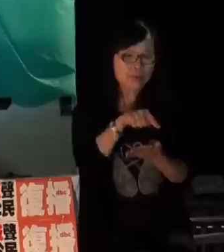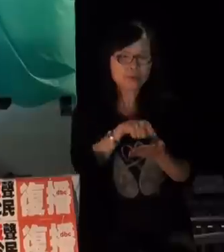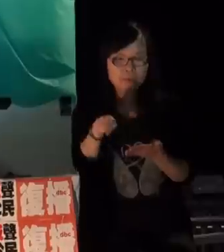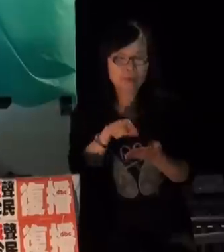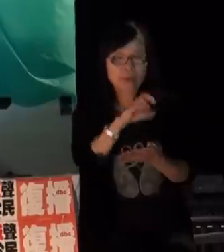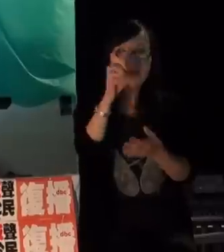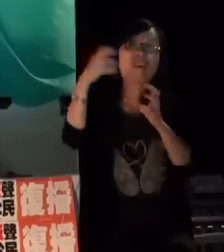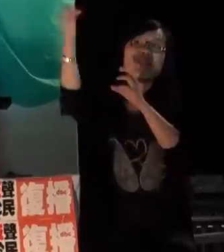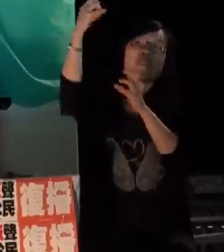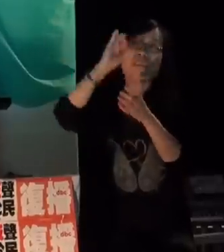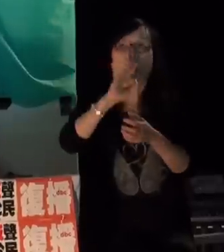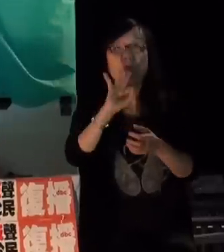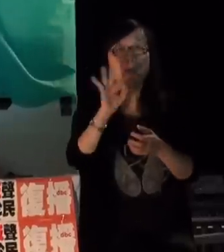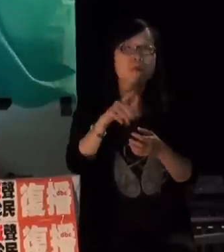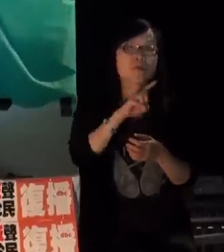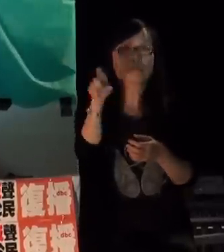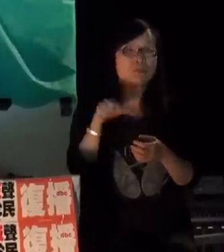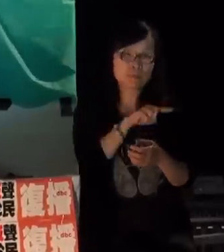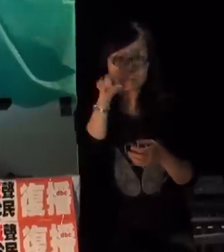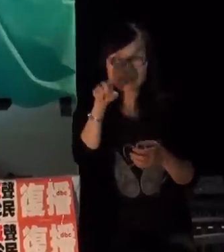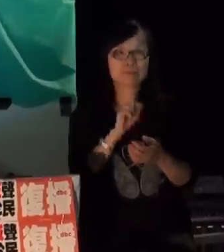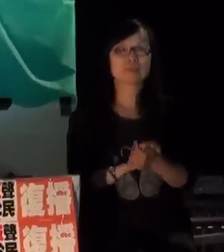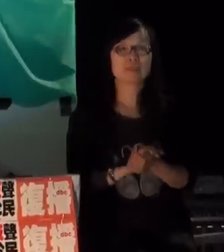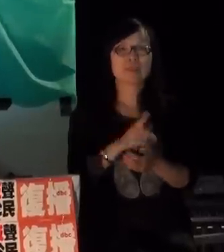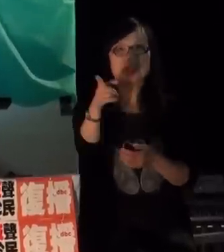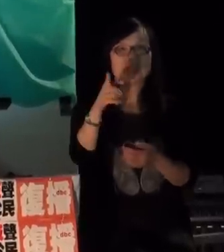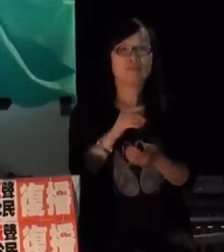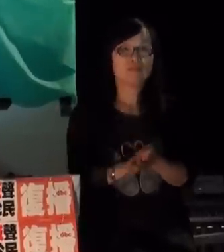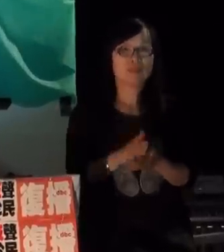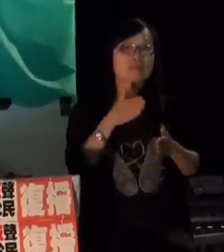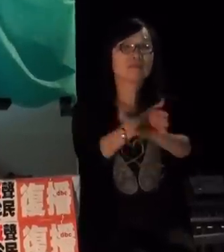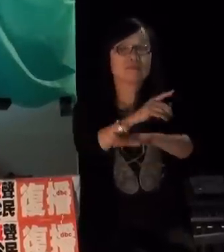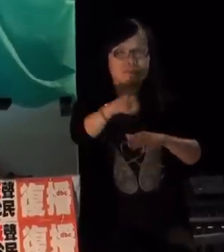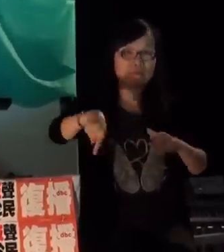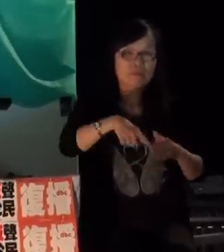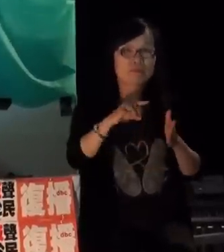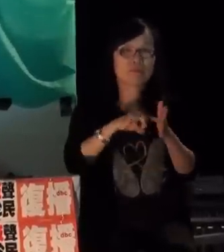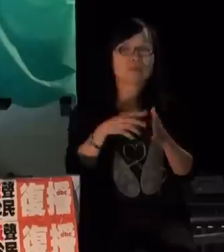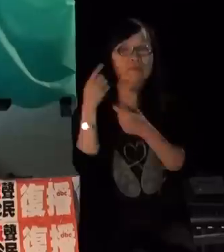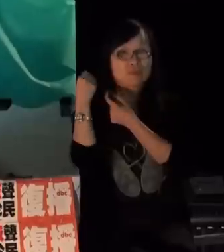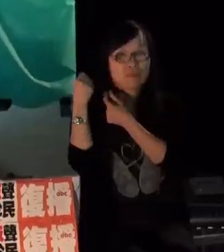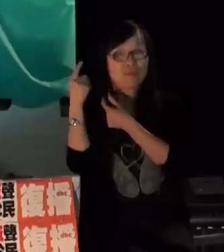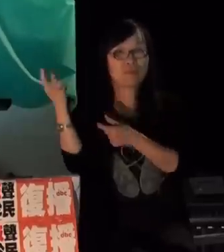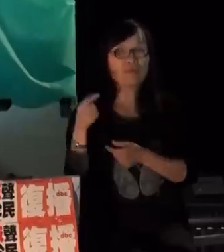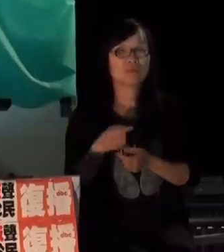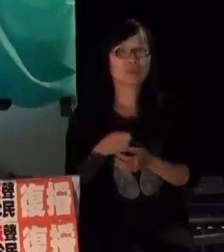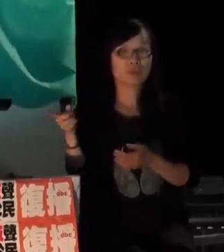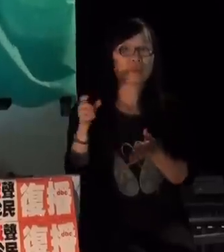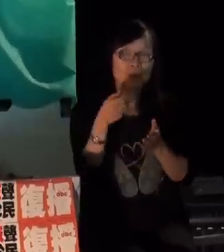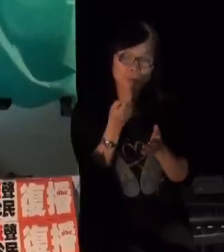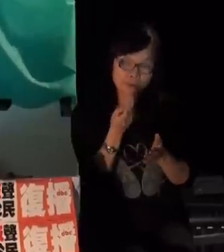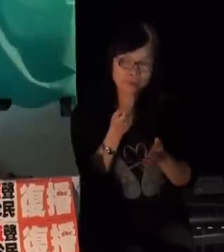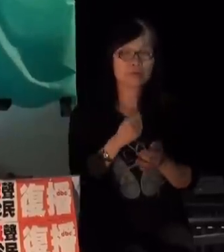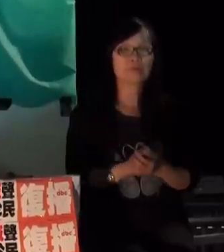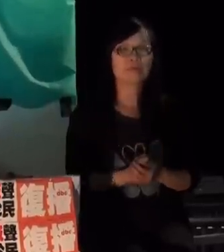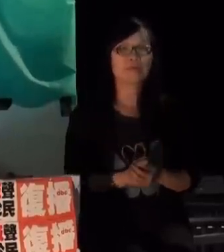又冇發射站，呢個又咁，其實你咪即係搞緊個社區電台，即係話咧係好細火力嘅，